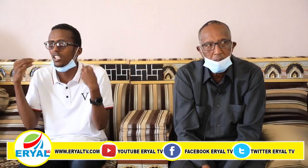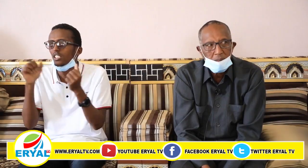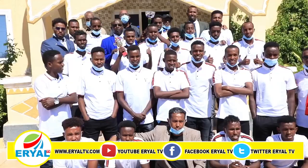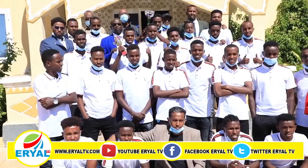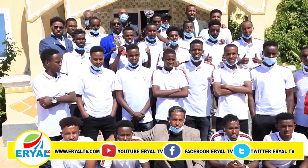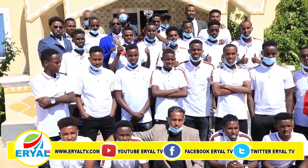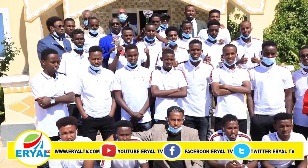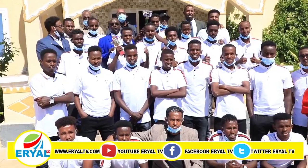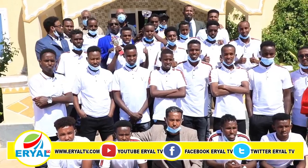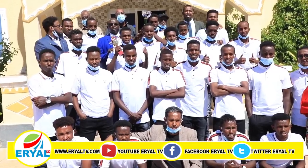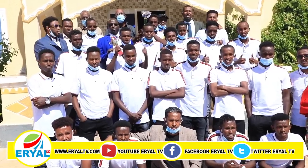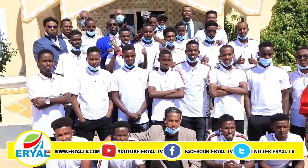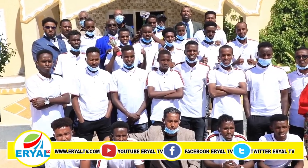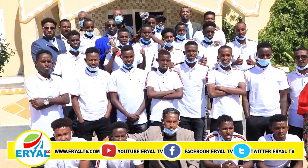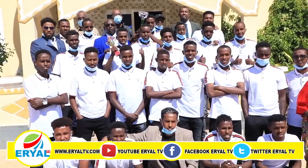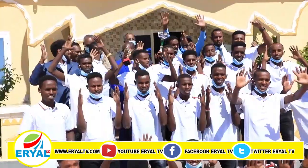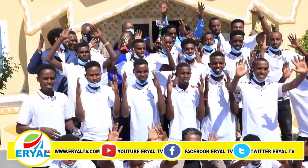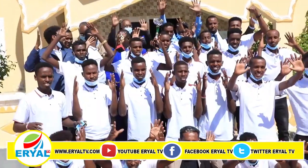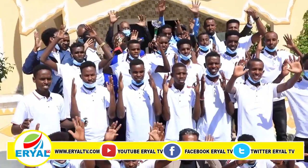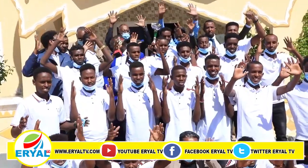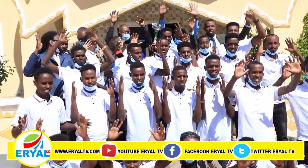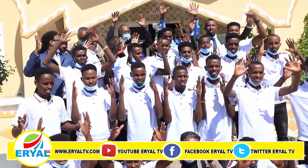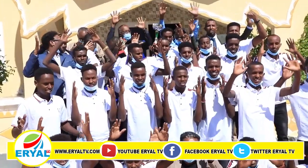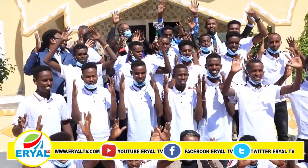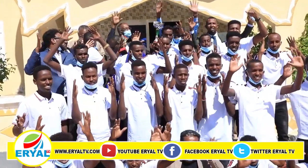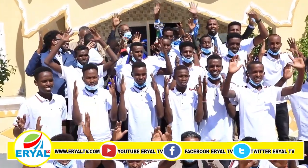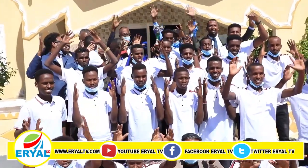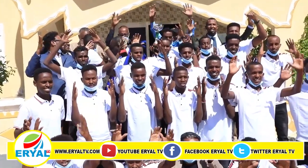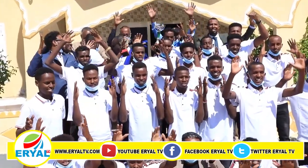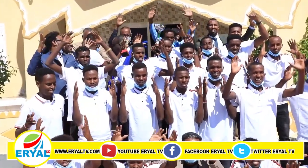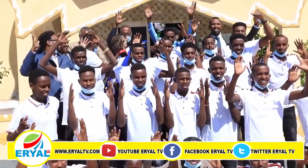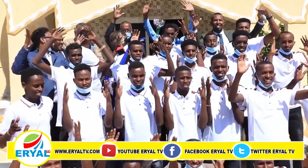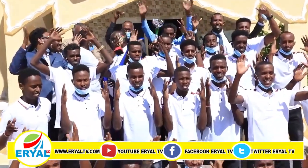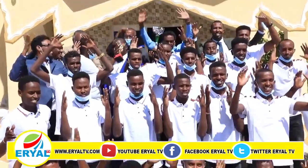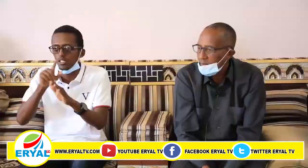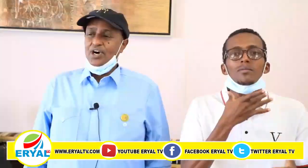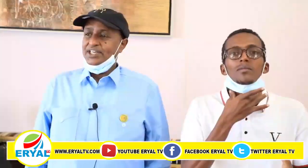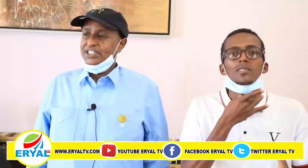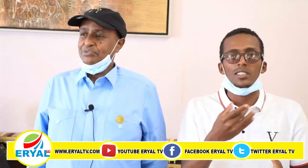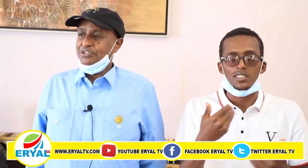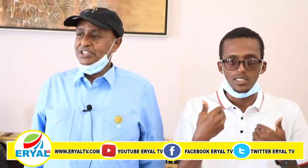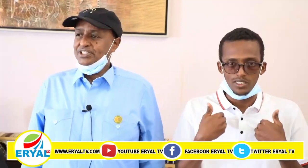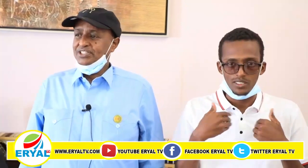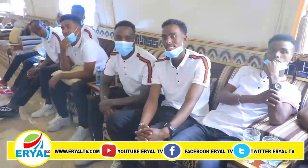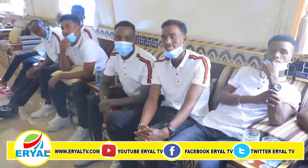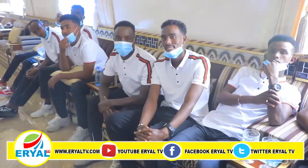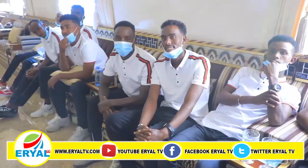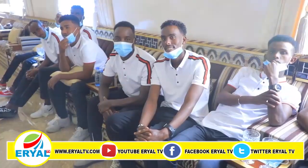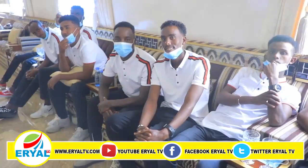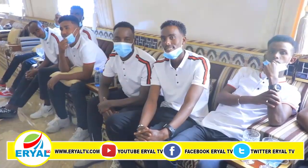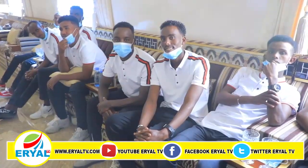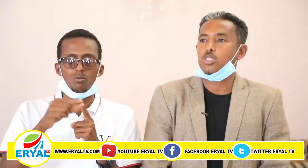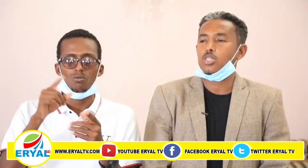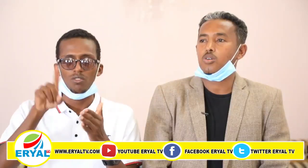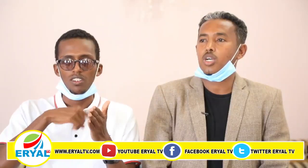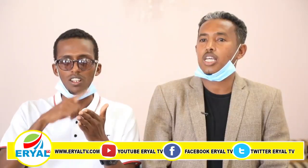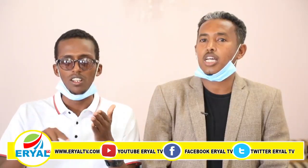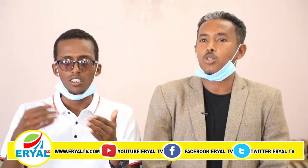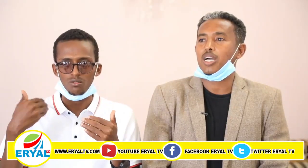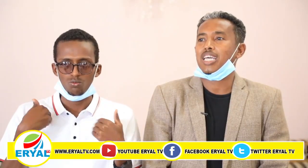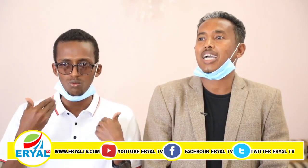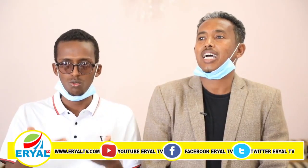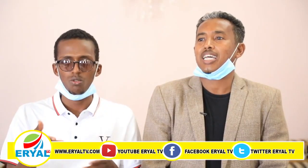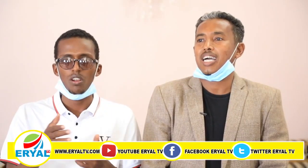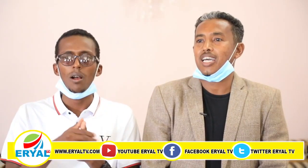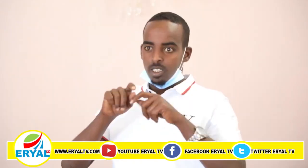waddanka Jabuuti. Ugu horreyna waxaa halkaasi ka hadlay wasiirka wasaaradda dhalinyarada iyo ciyaaraha Boosmire Maxamed iyo xubno kale oo ka